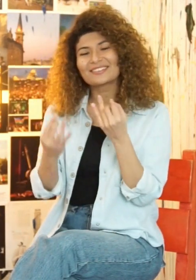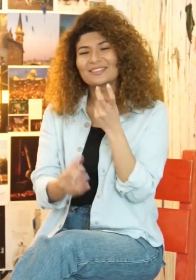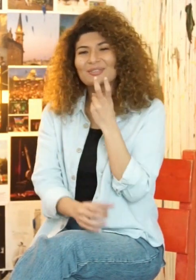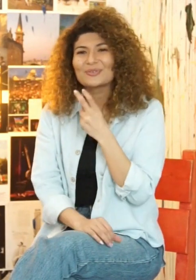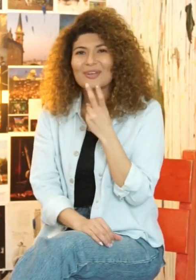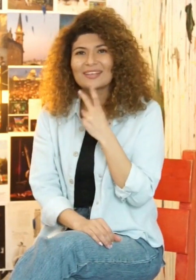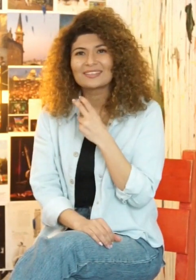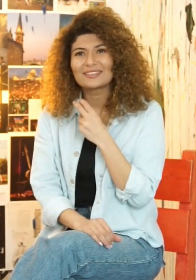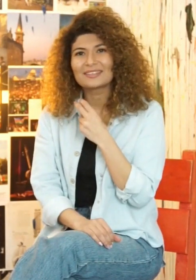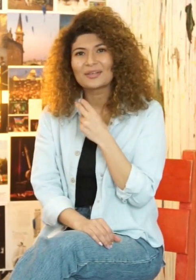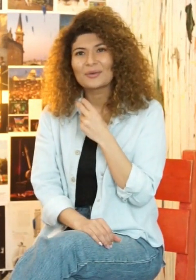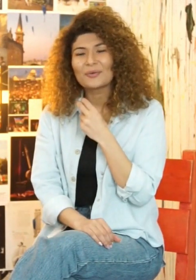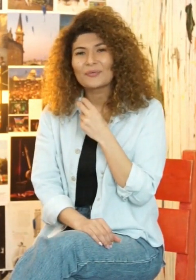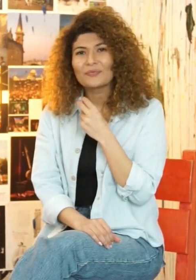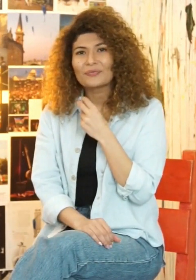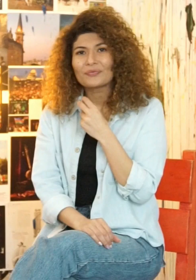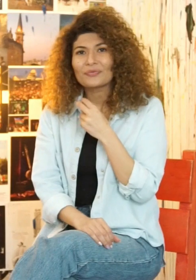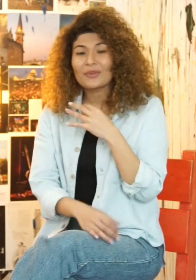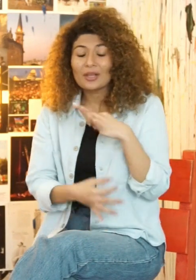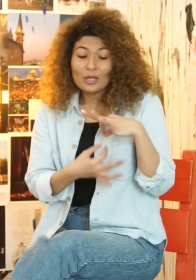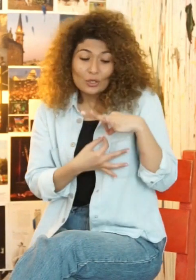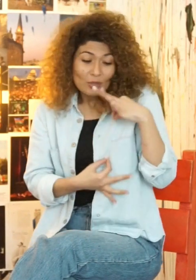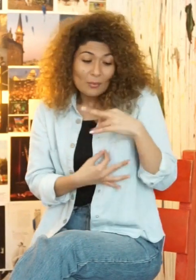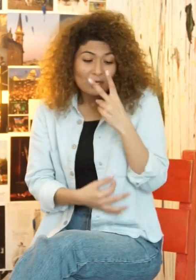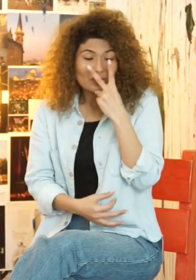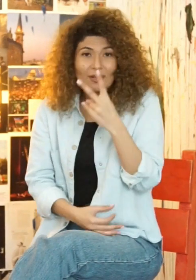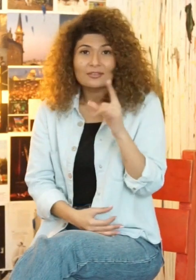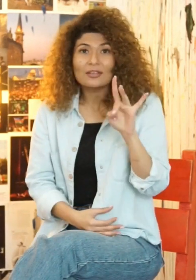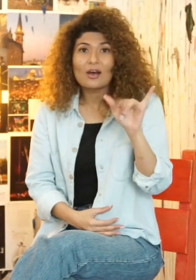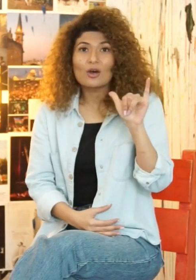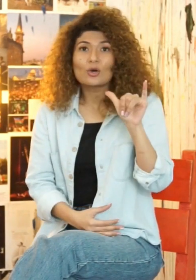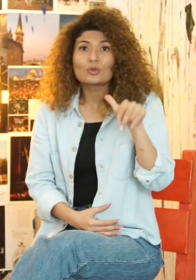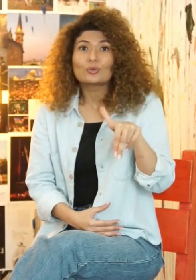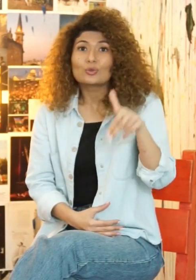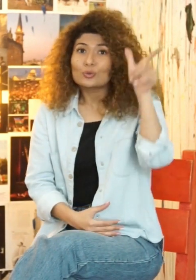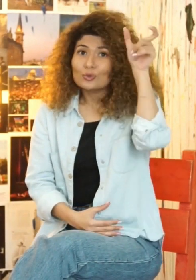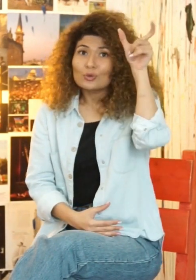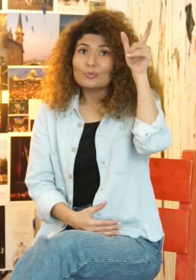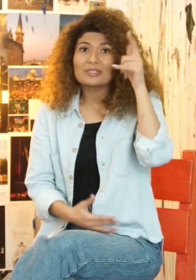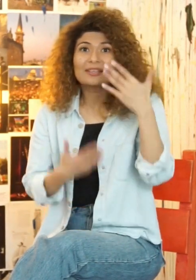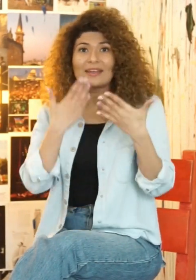Danışaydıq, güləydik. Ürkək baxışlarında ruhumu dindirəydin.